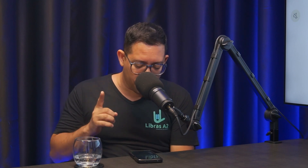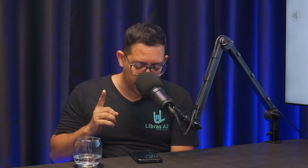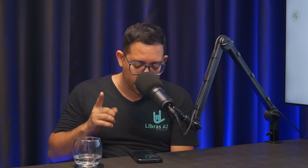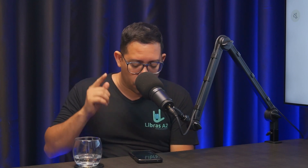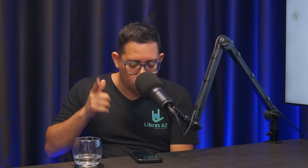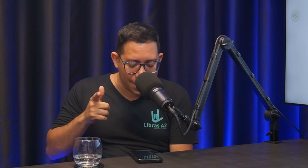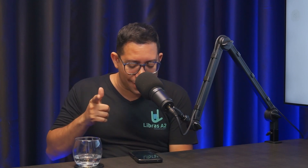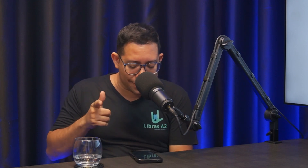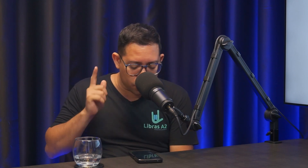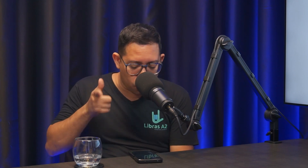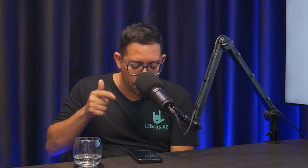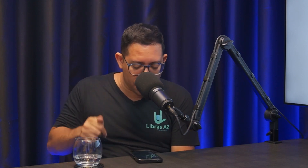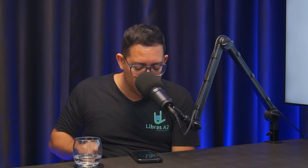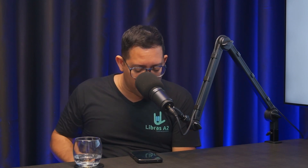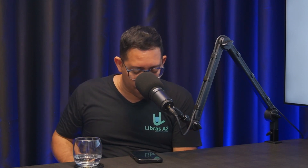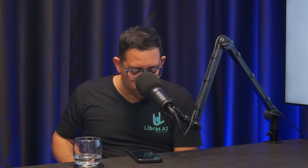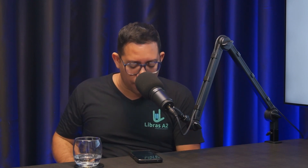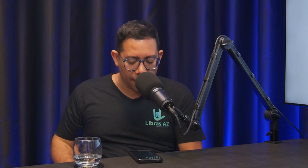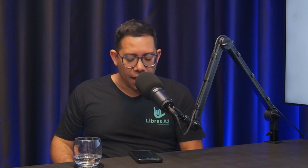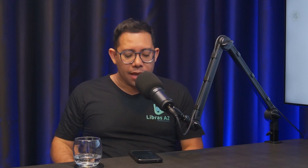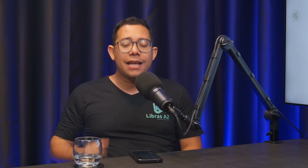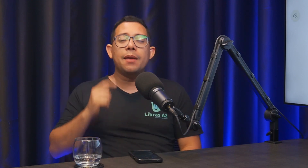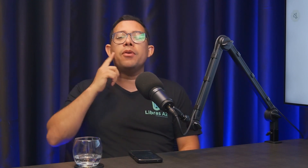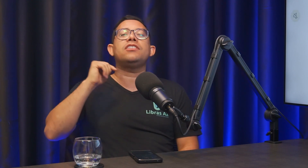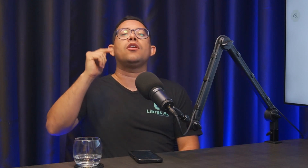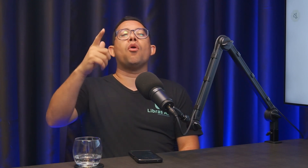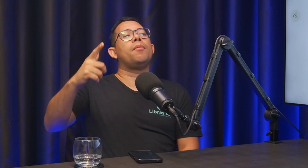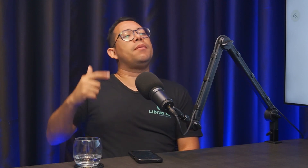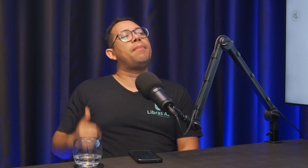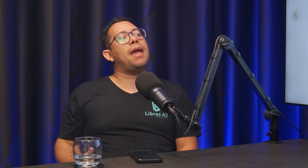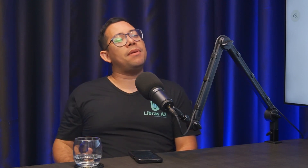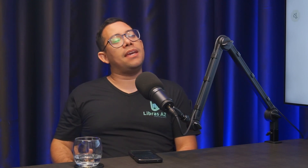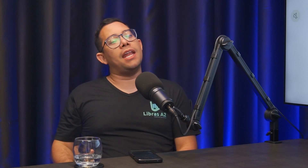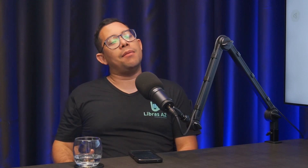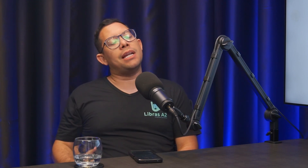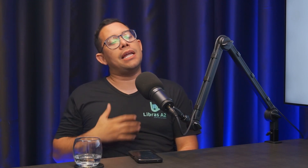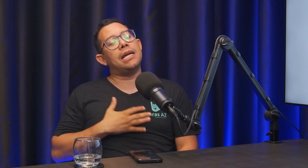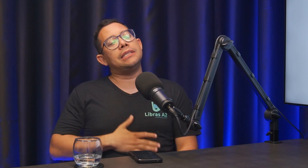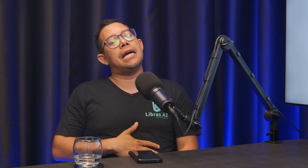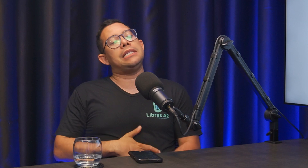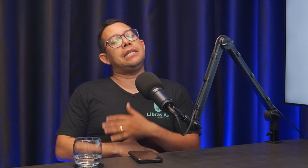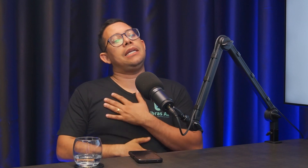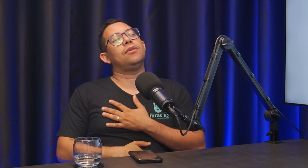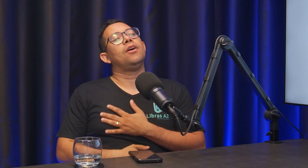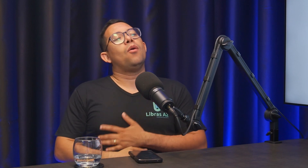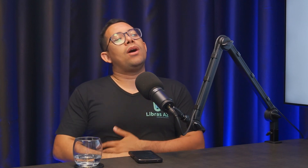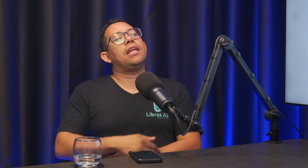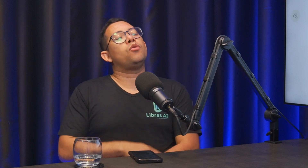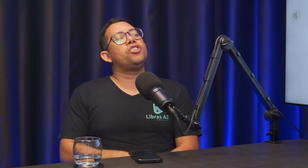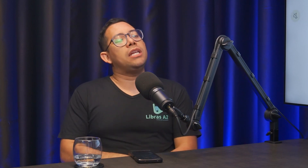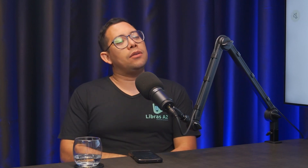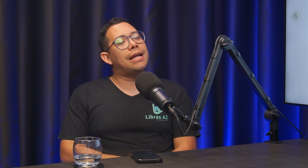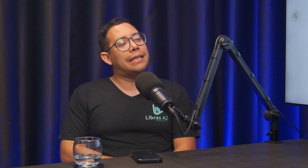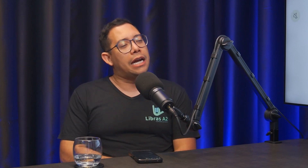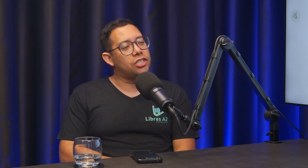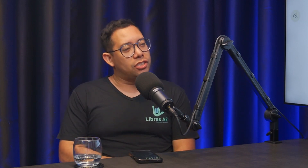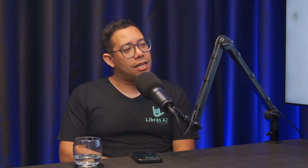ver, conhecer, comer e beber. Muito bem. E aí, depois que come e bebe, Kerema, dá aquele cansadinho ou aquele cochilinho da tarde, certo? Aí